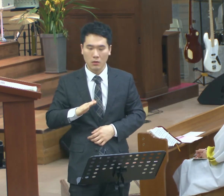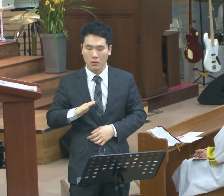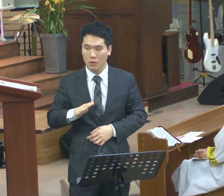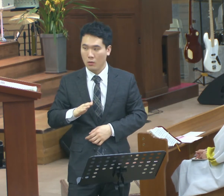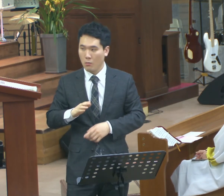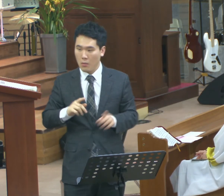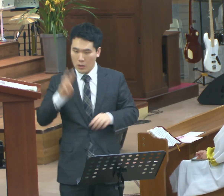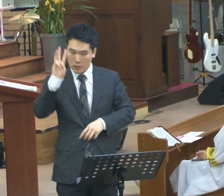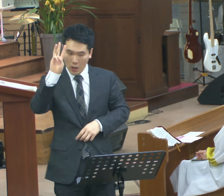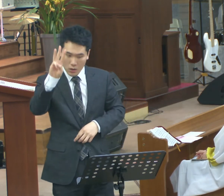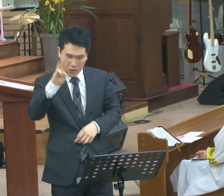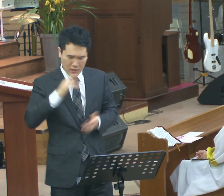사흘째 먹었는데 애가 열이 안 떨어져.